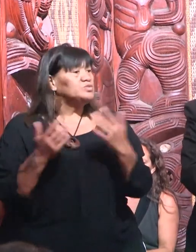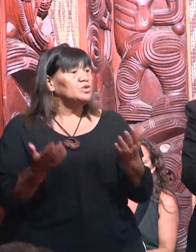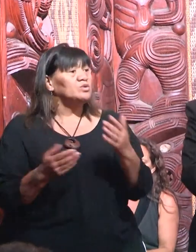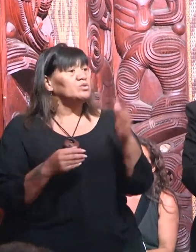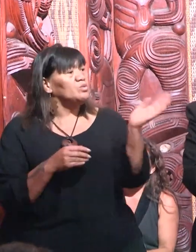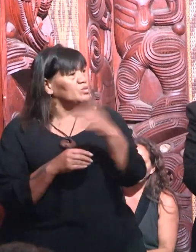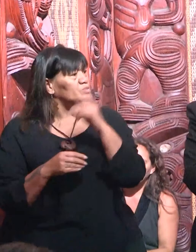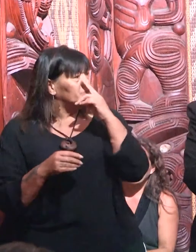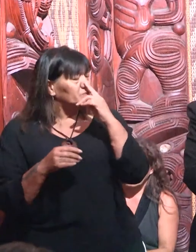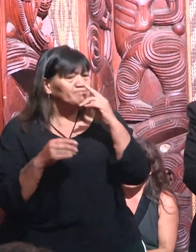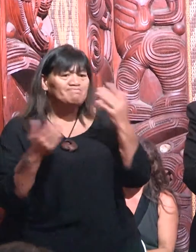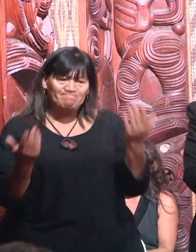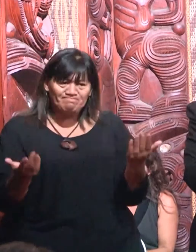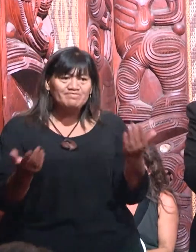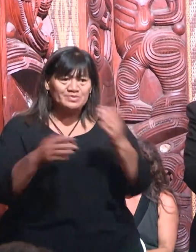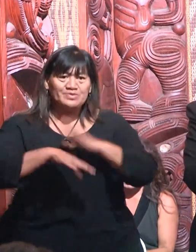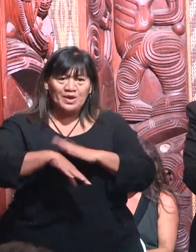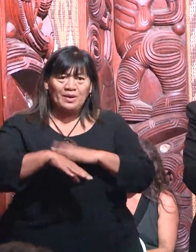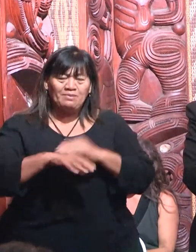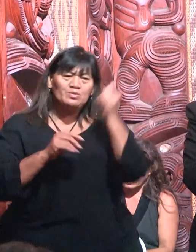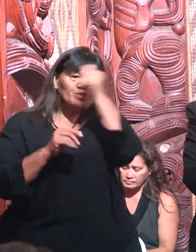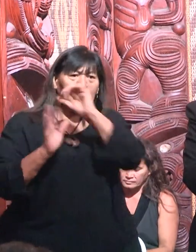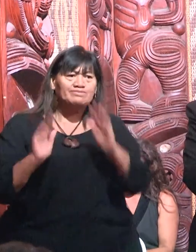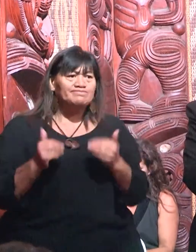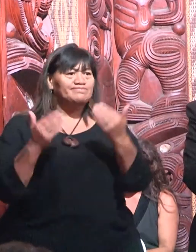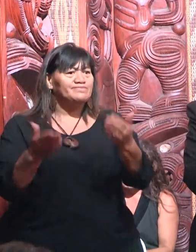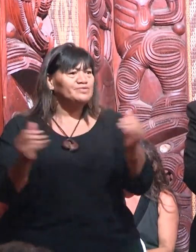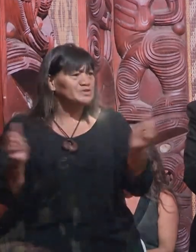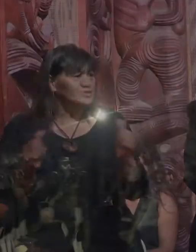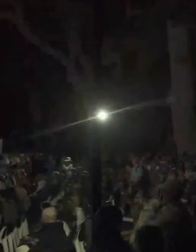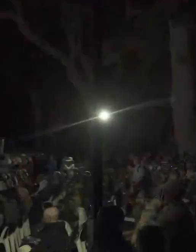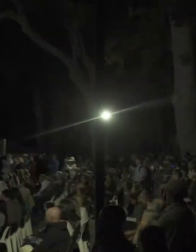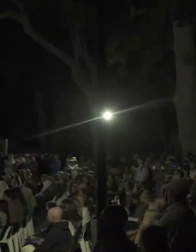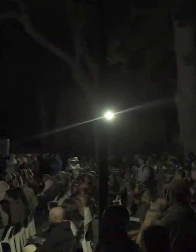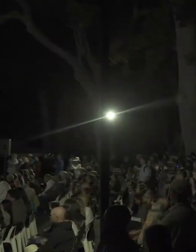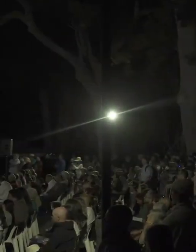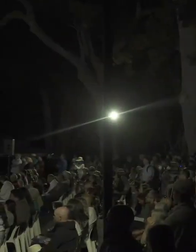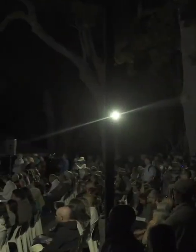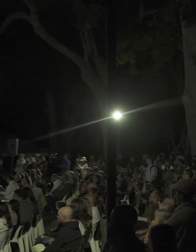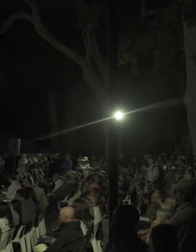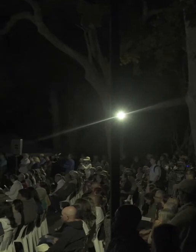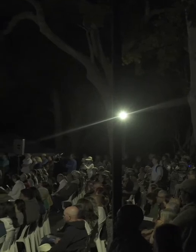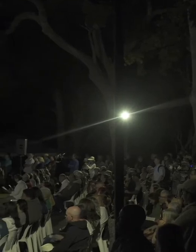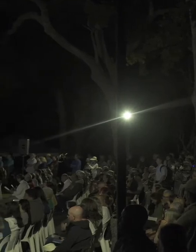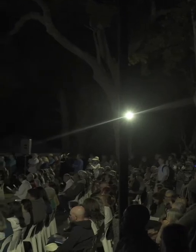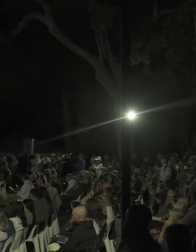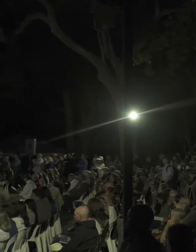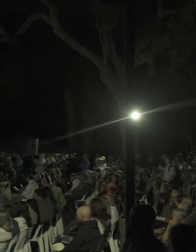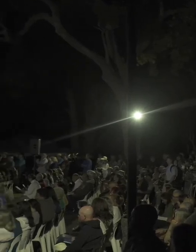iwi maranga, kua tai mai te maramatanga, kua mainge te korori o te atua ki runga ki o